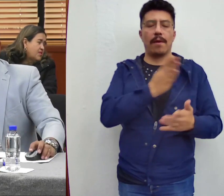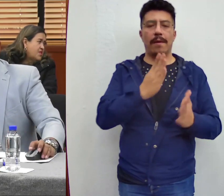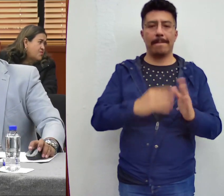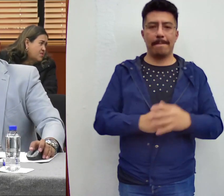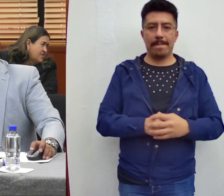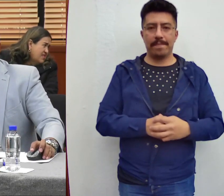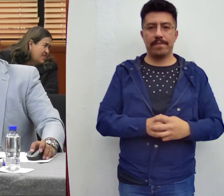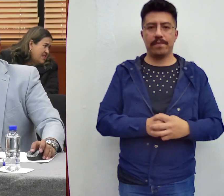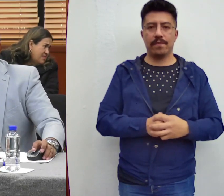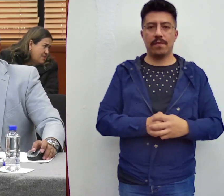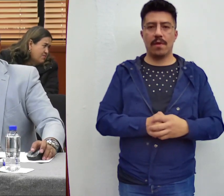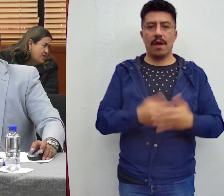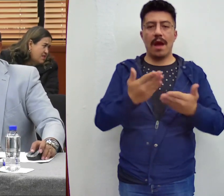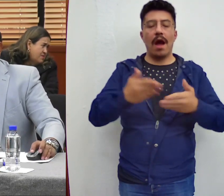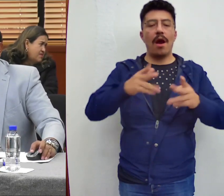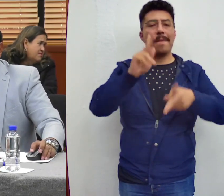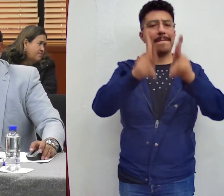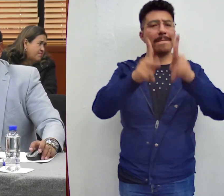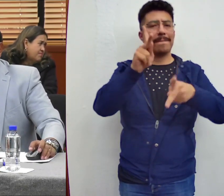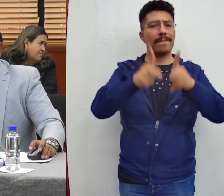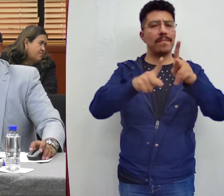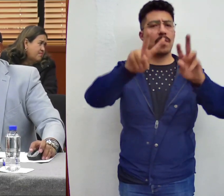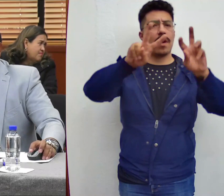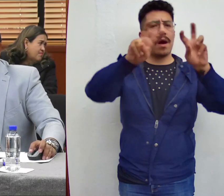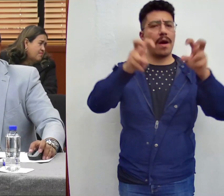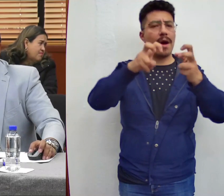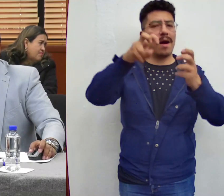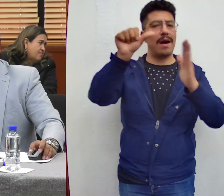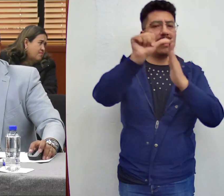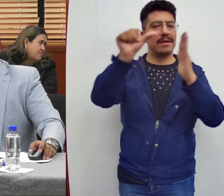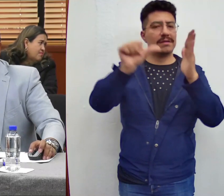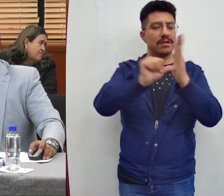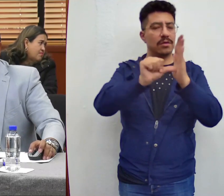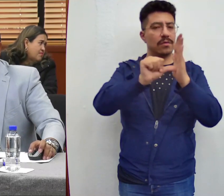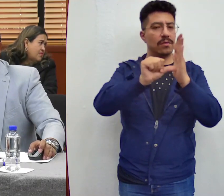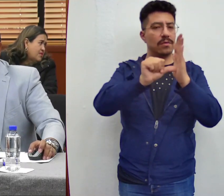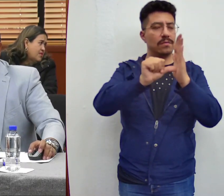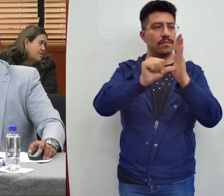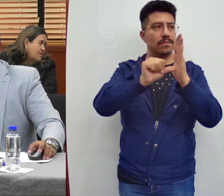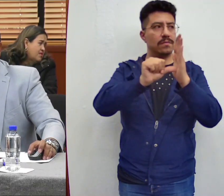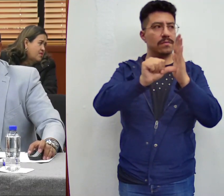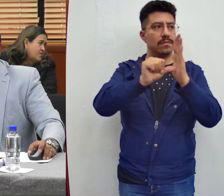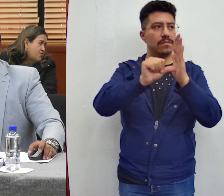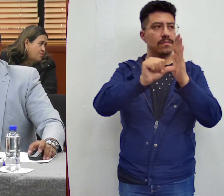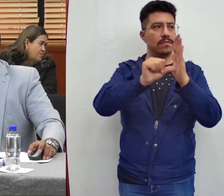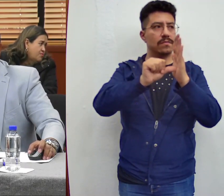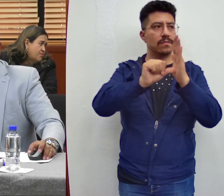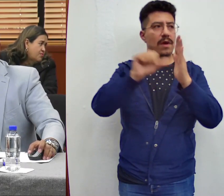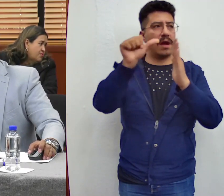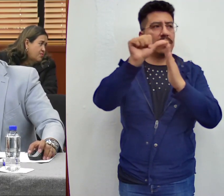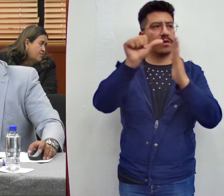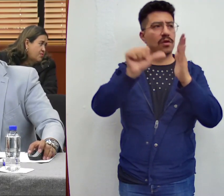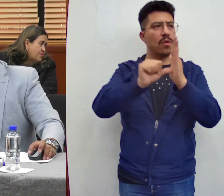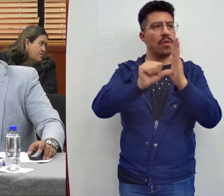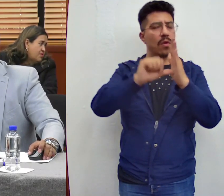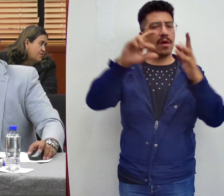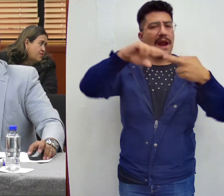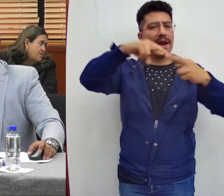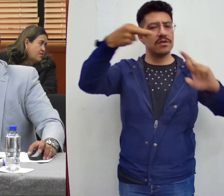estamos platicando sobre el artículo referido a los derechos a la